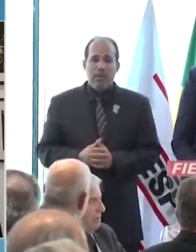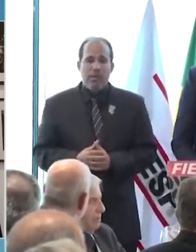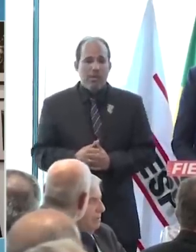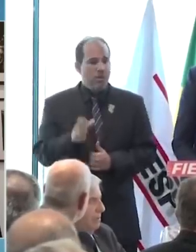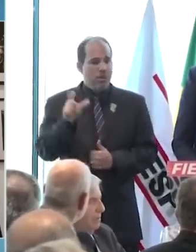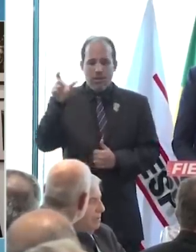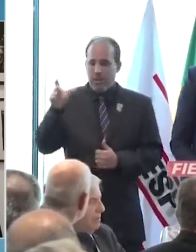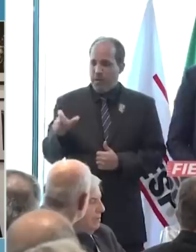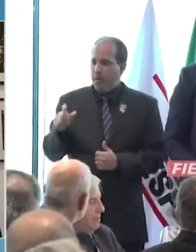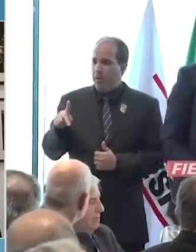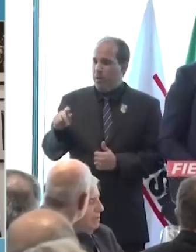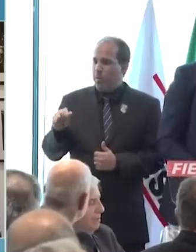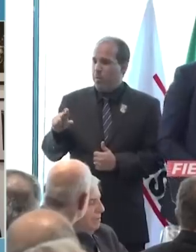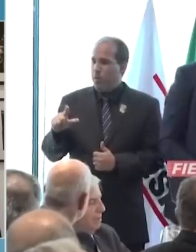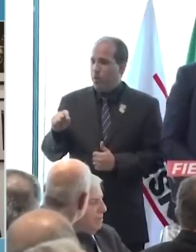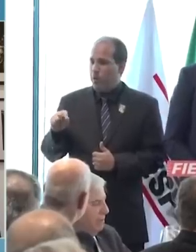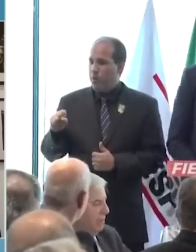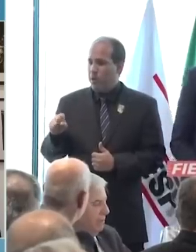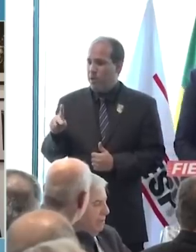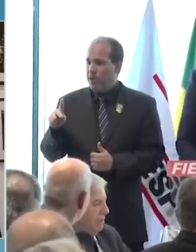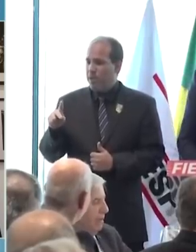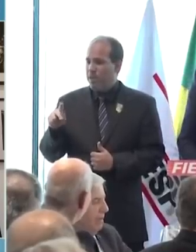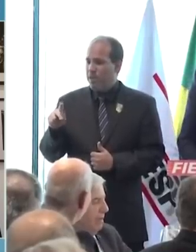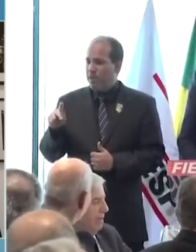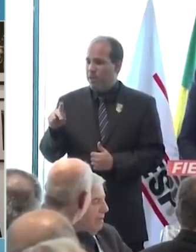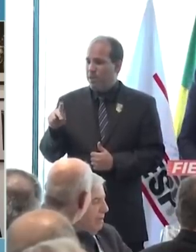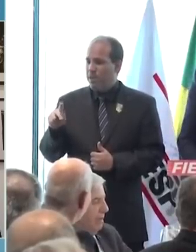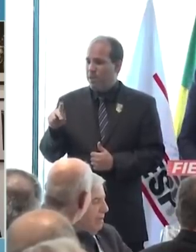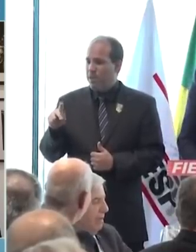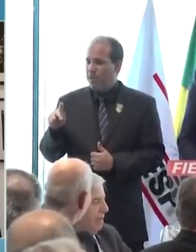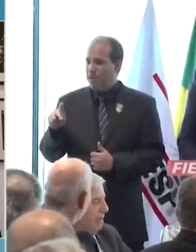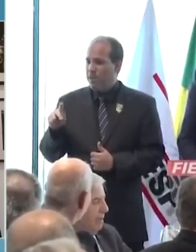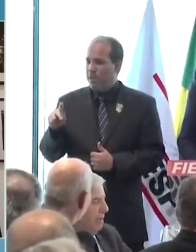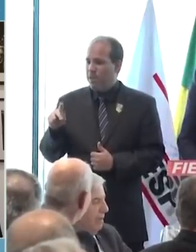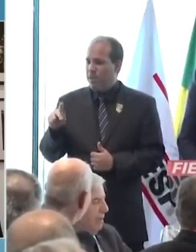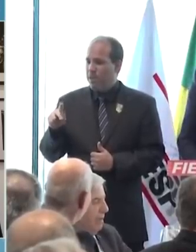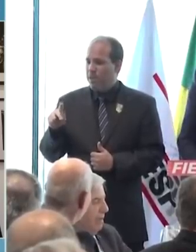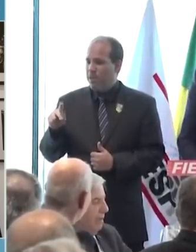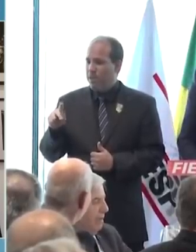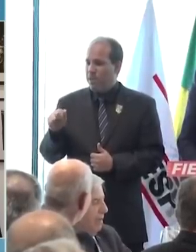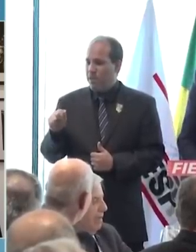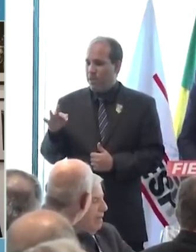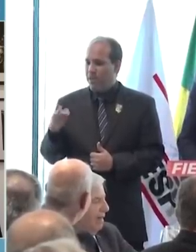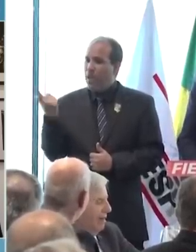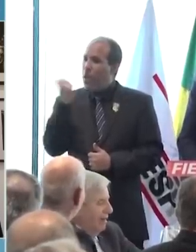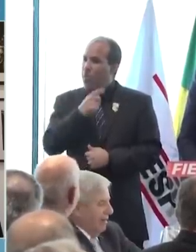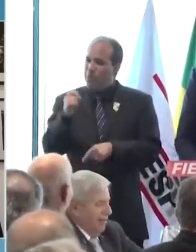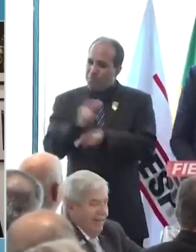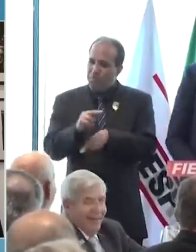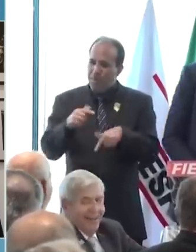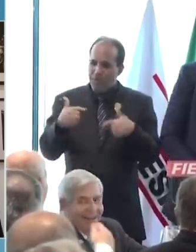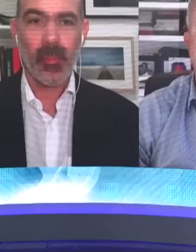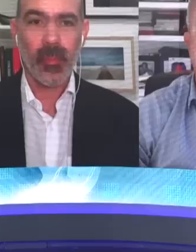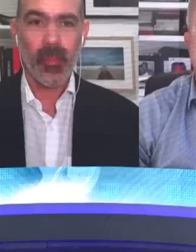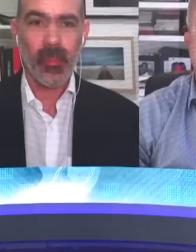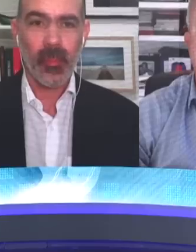a se manifestar a favor da manutenção, né, do respeito à institucionalidade no país.